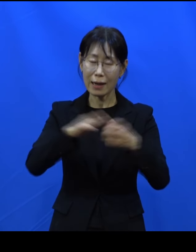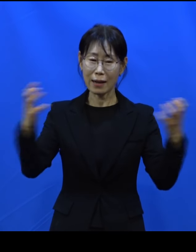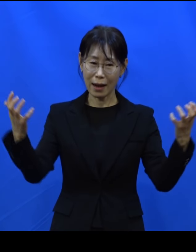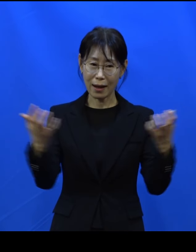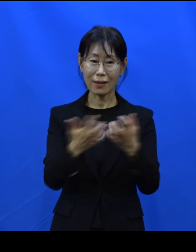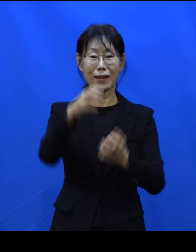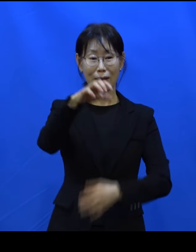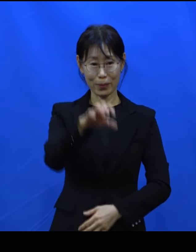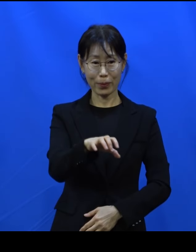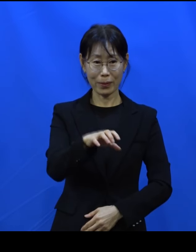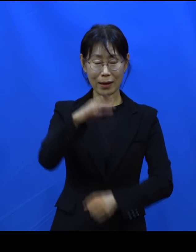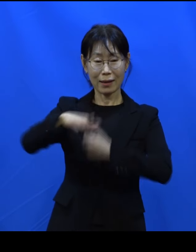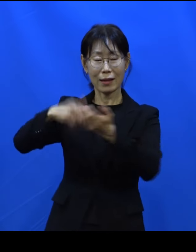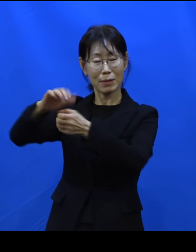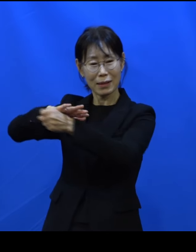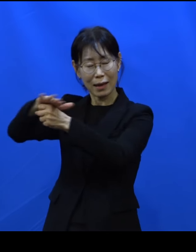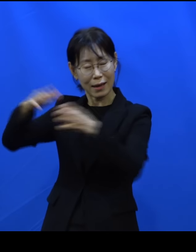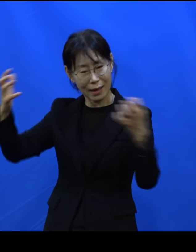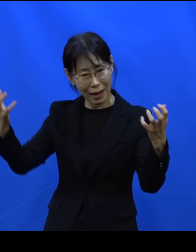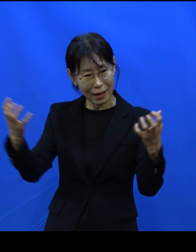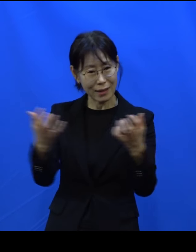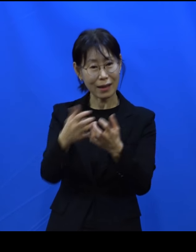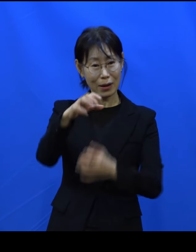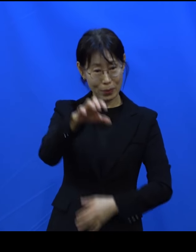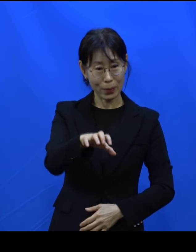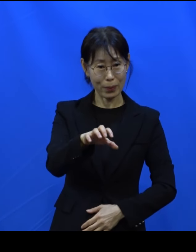사랑이 없으면 아무 의미가 없잖아요.